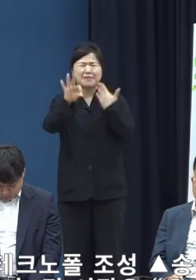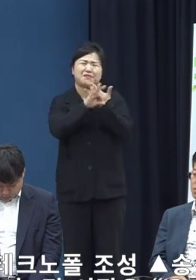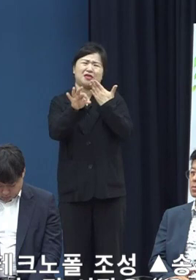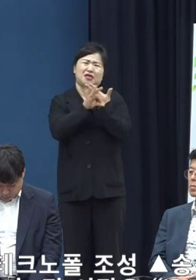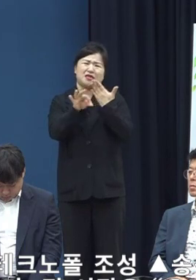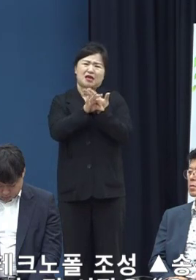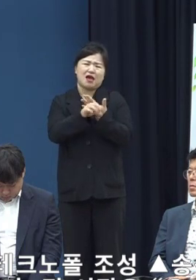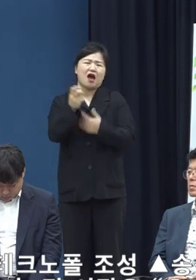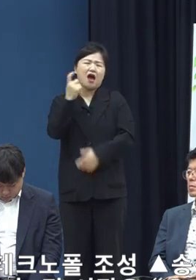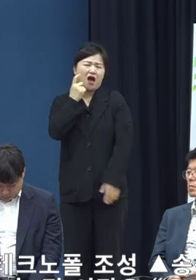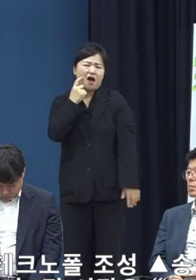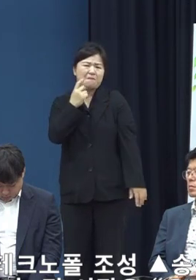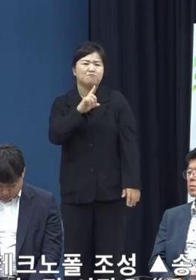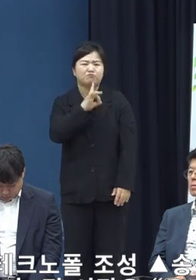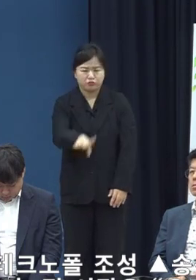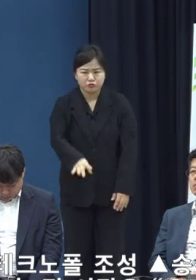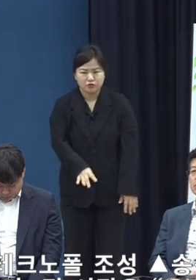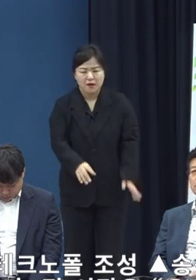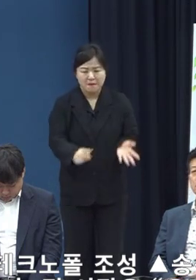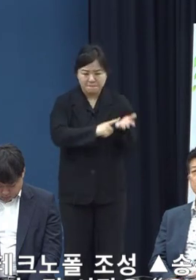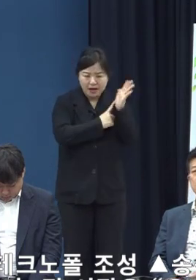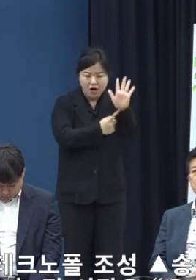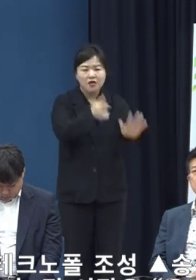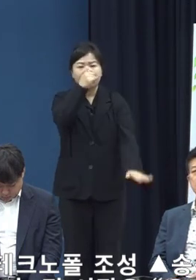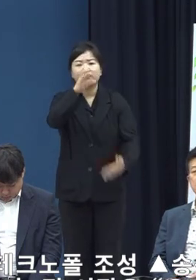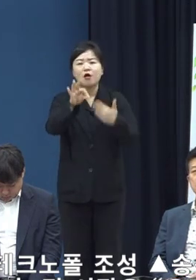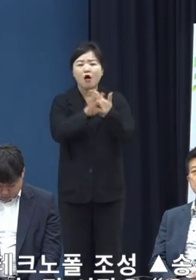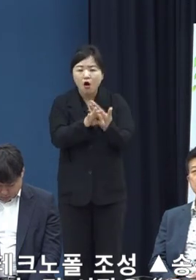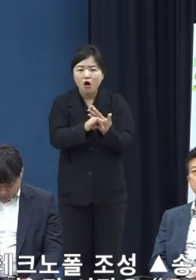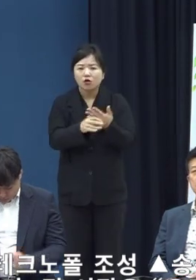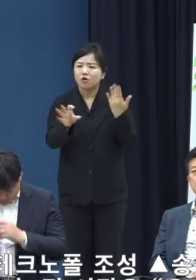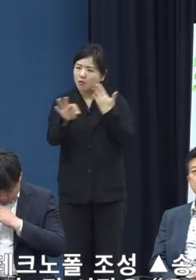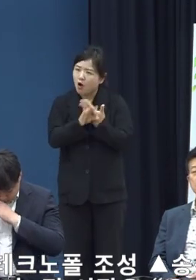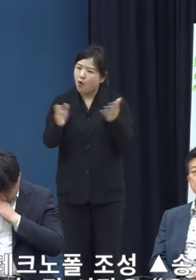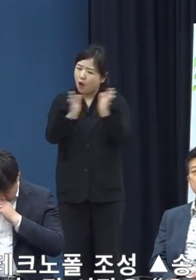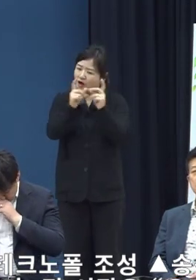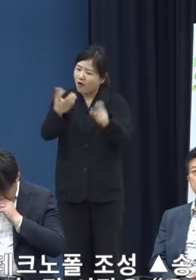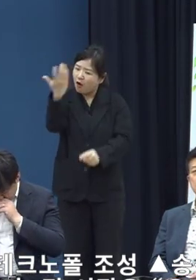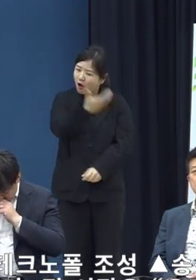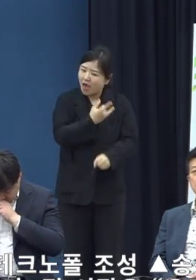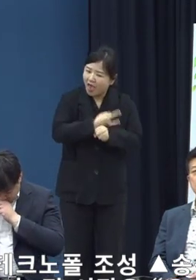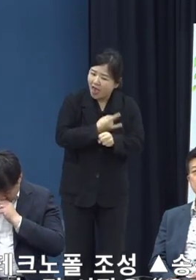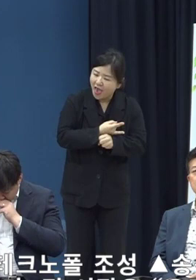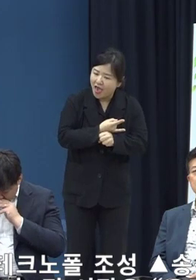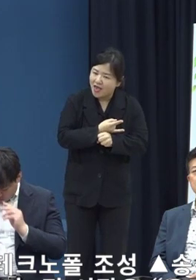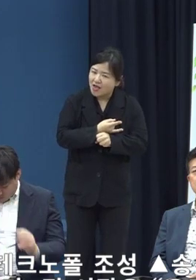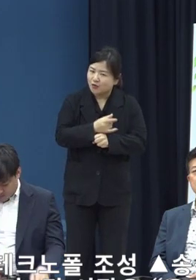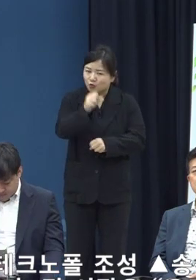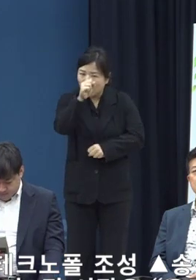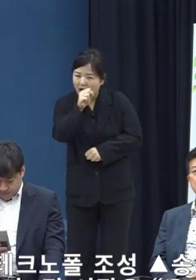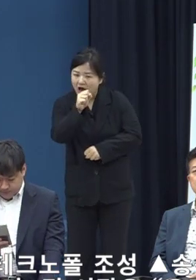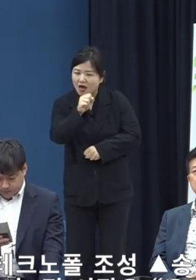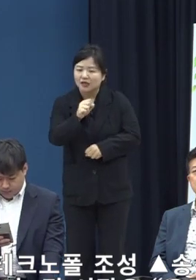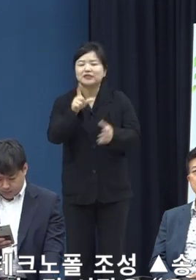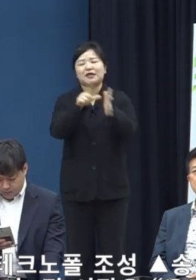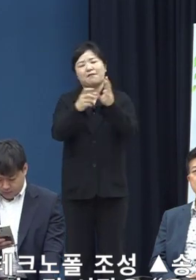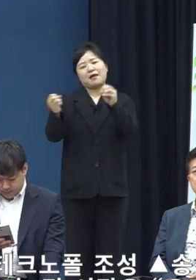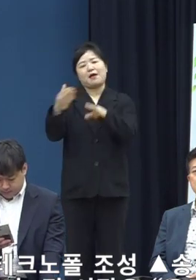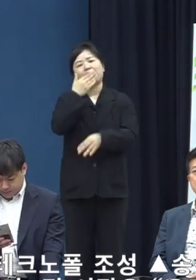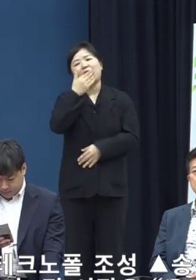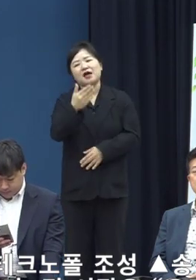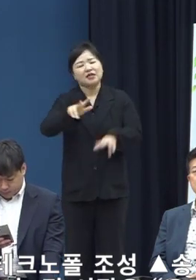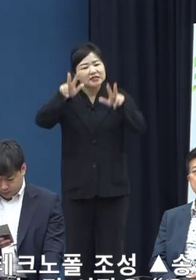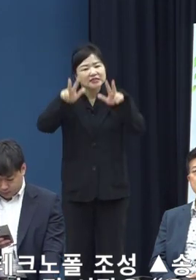거고 발표가 있으면 그때 가서 우리 그럼 우리 화성으로 오는 게 유리할까 불리할까 그때 가서 논의할 수 있는 거지